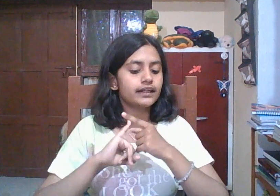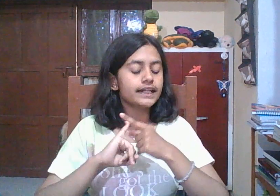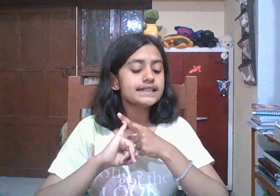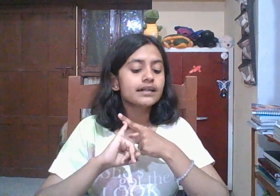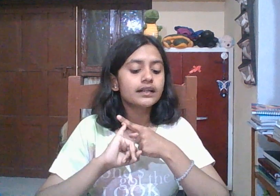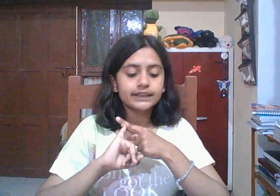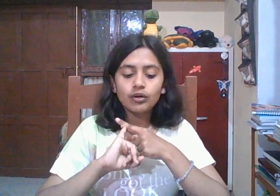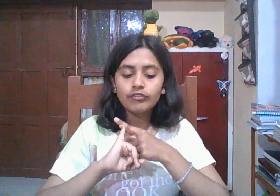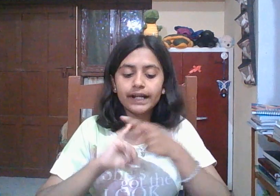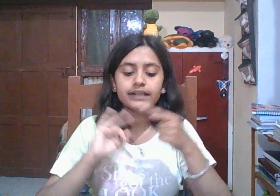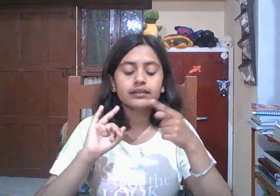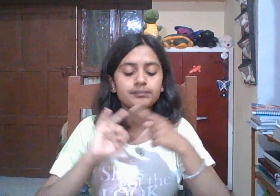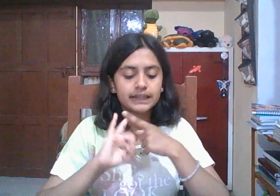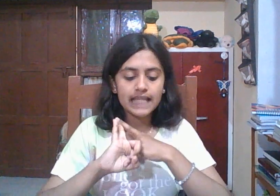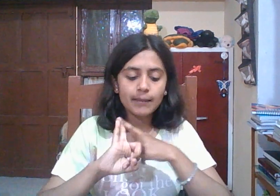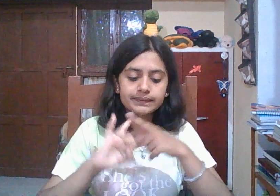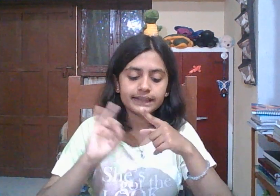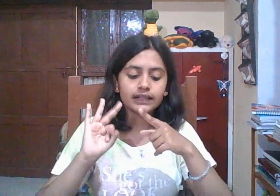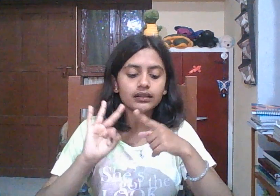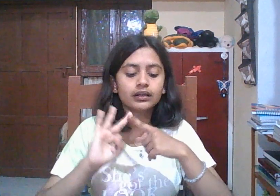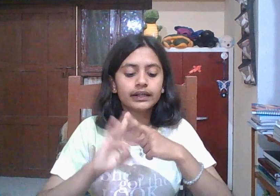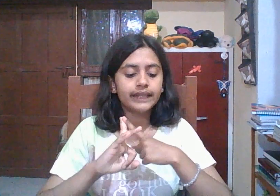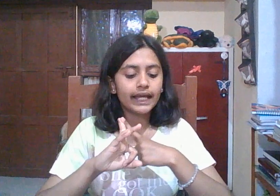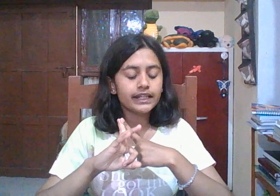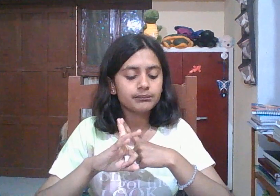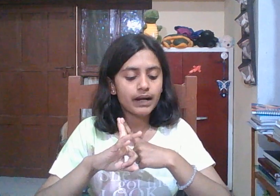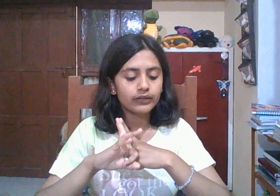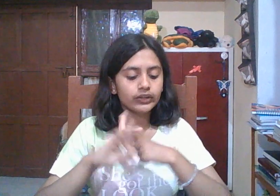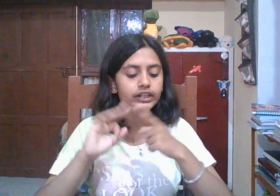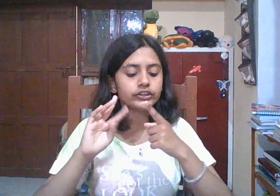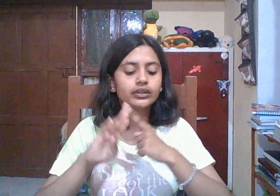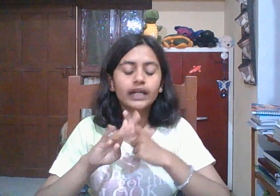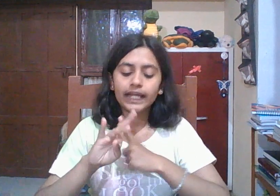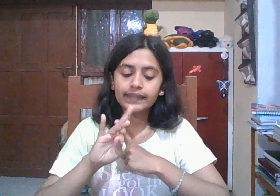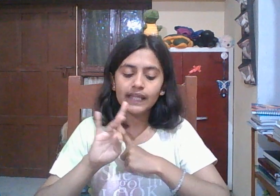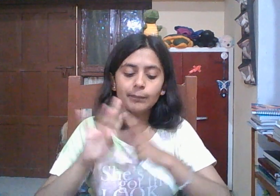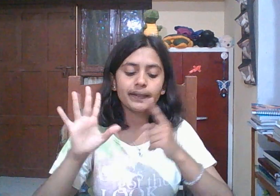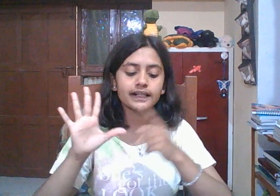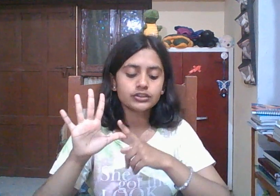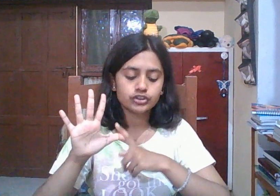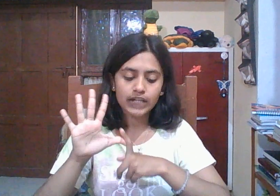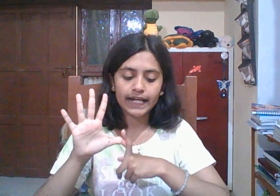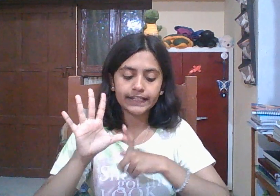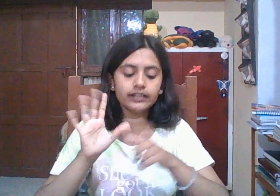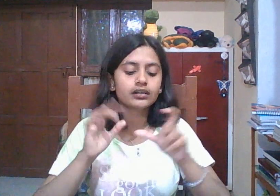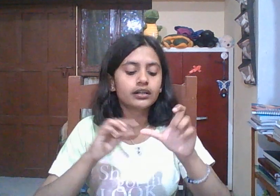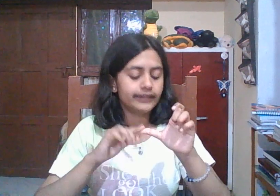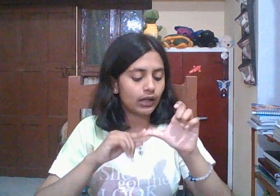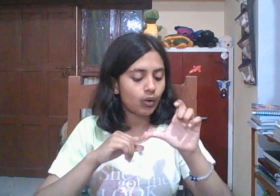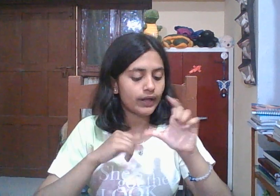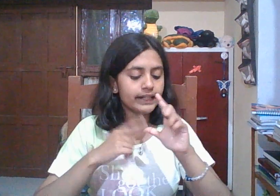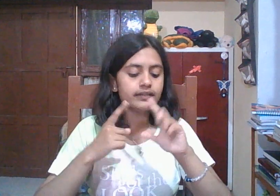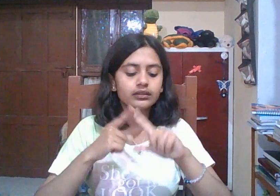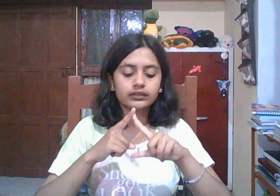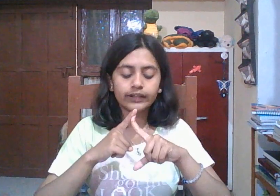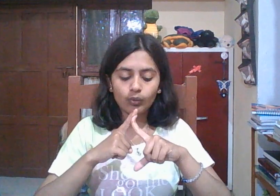इज सिकोफेंट, स्लैपस्टिक, देन पैरोडिश, इन द पिंक, child, dacoit,